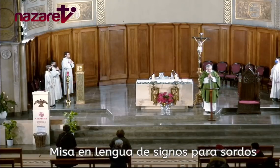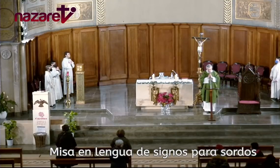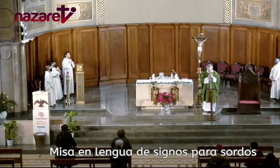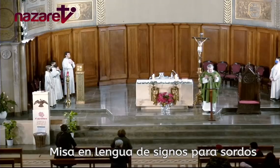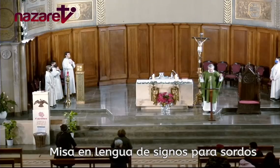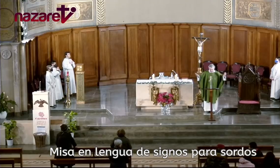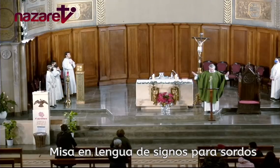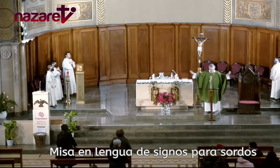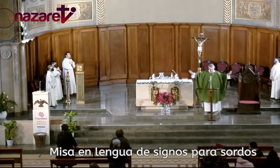Oremos.